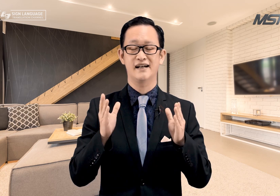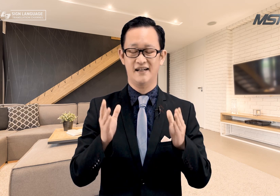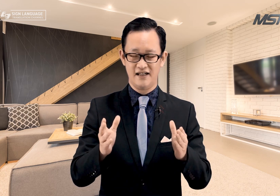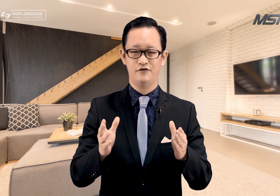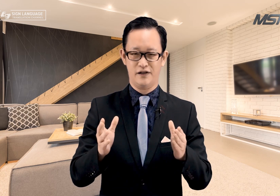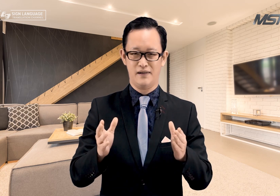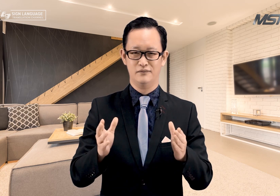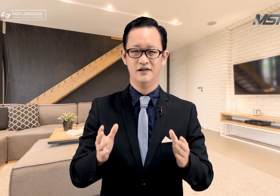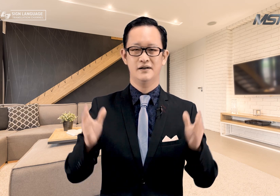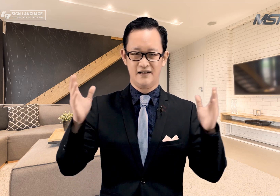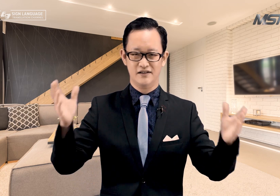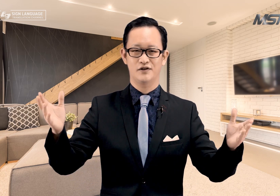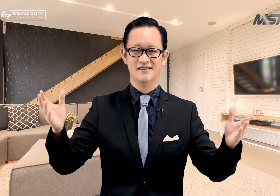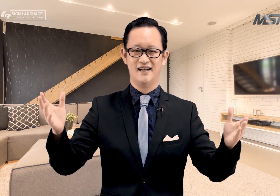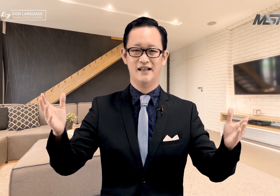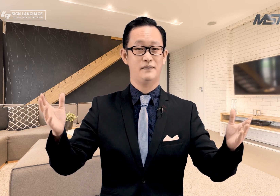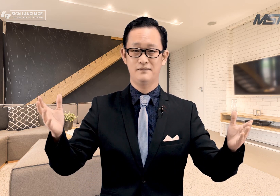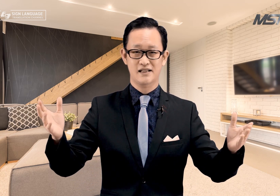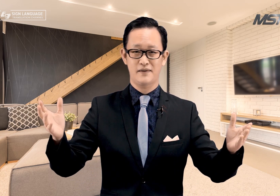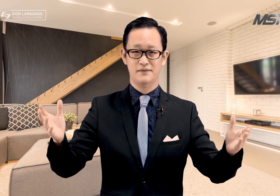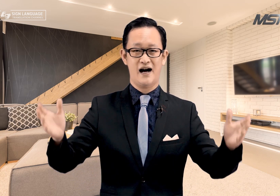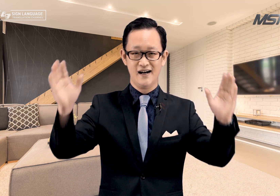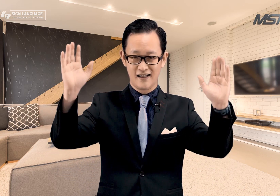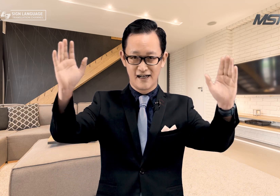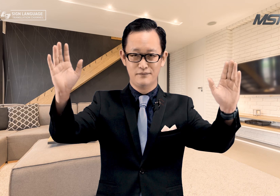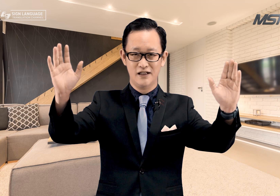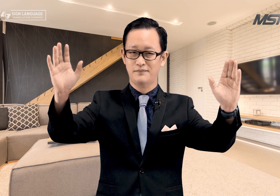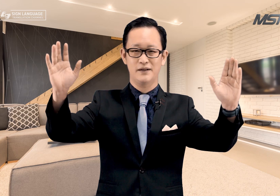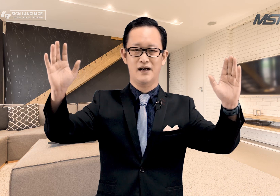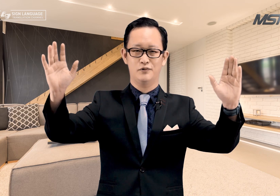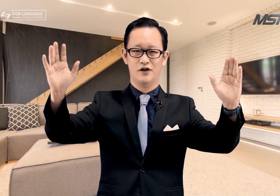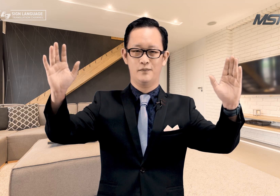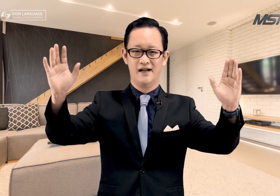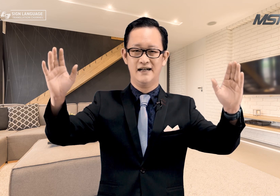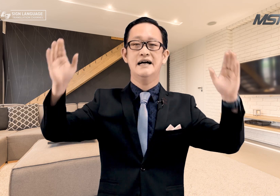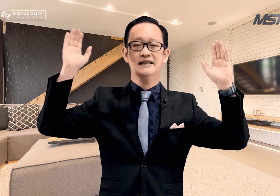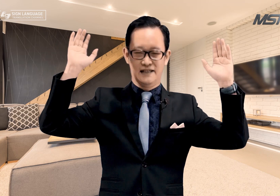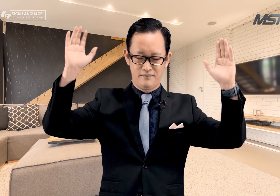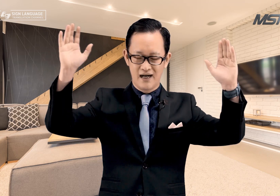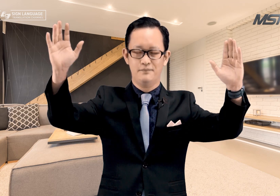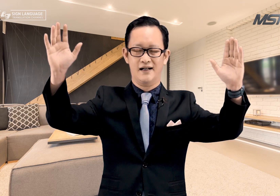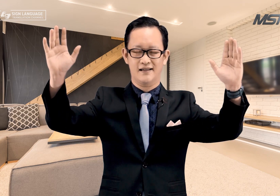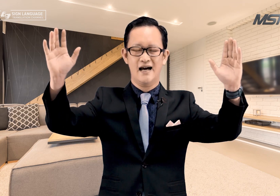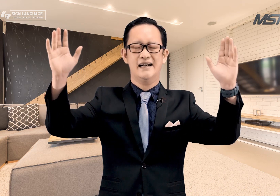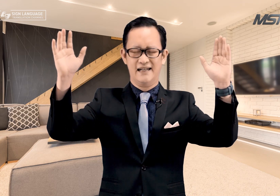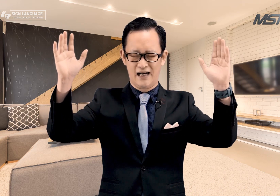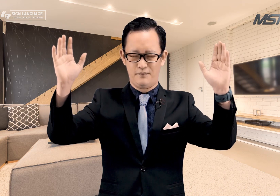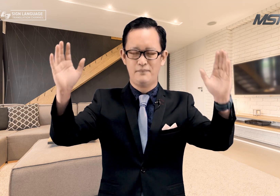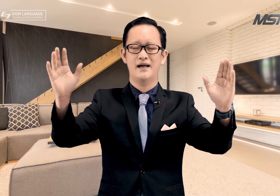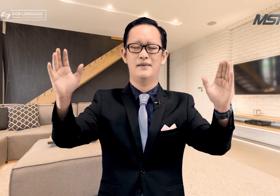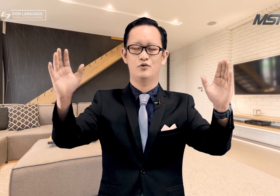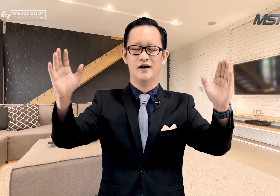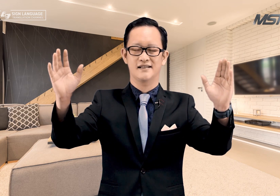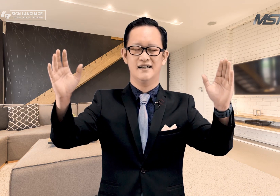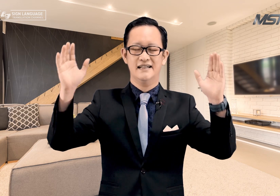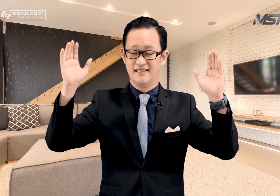seturut dengan kehendak firman-Mu. Dan saudara sekalian, mari bersama-sama angkat tangan-Mu di tempat dimanapun Engkau berada. Terimalah berkat dari Allah